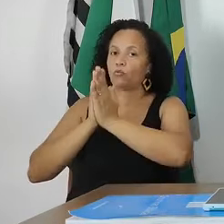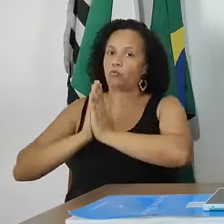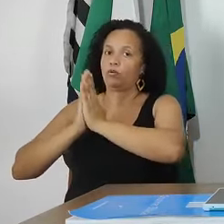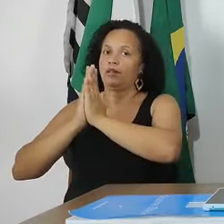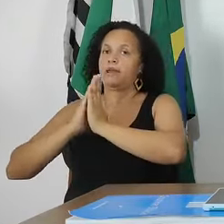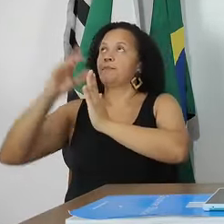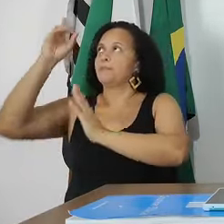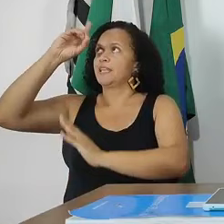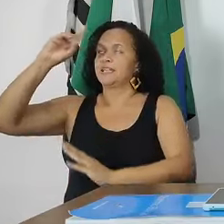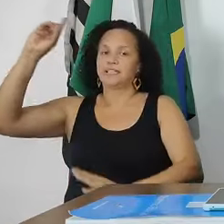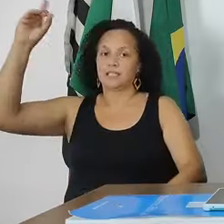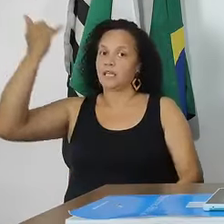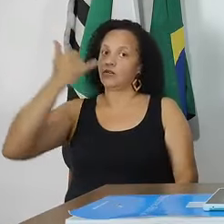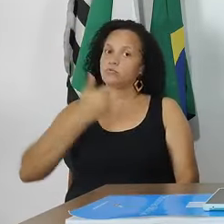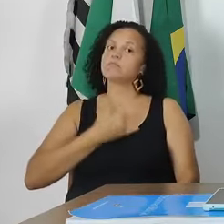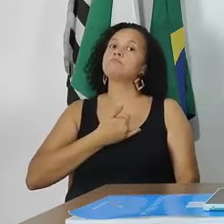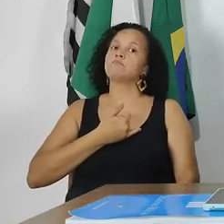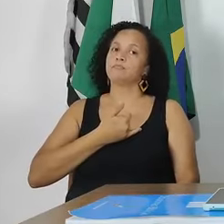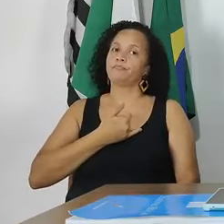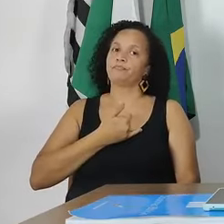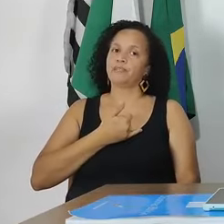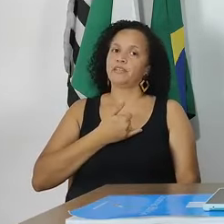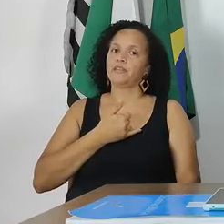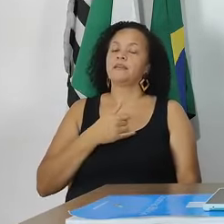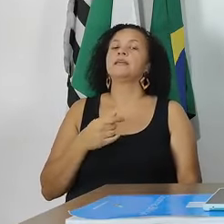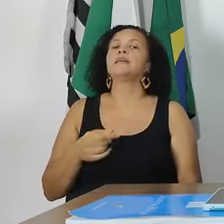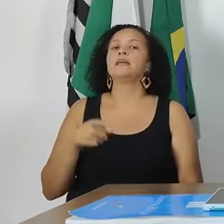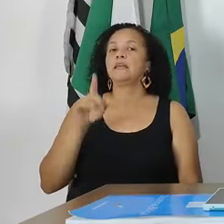coração. E não tome nenhuma decisão